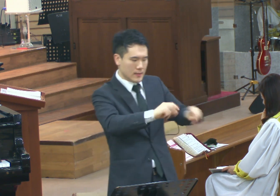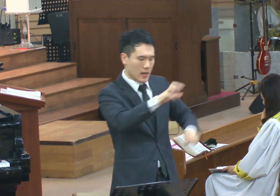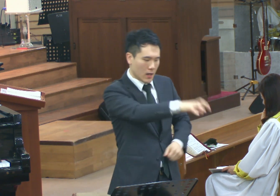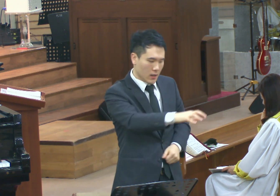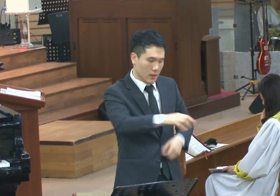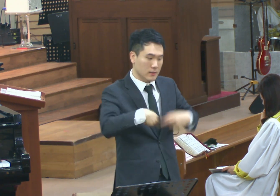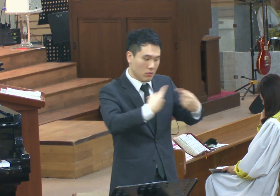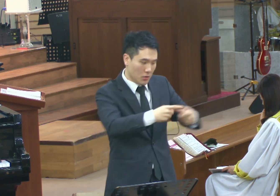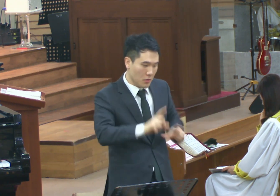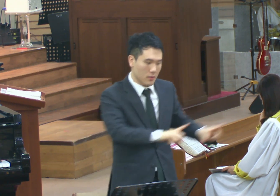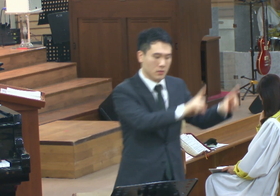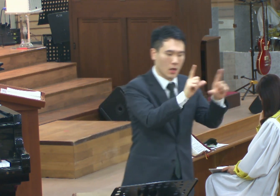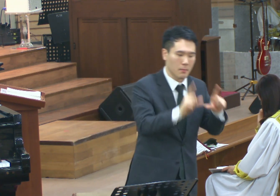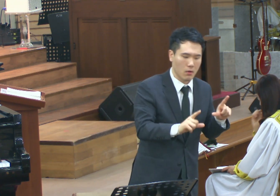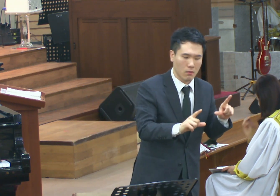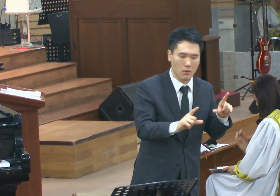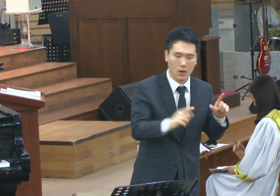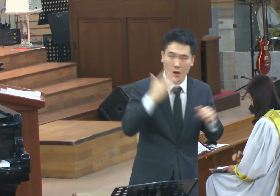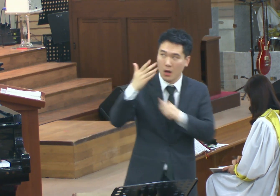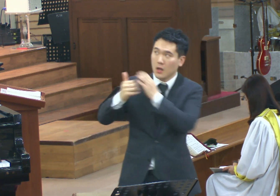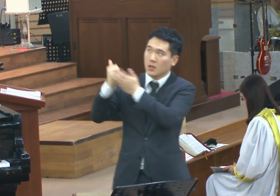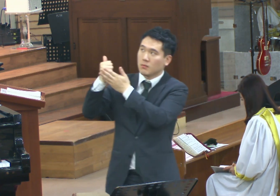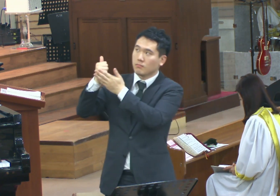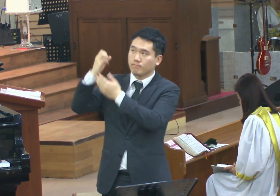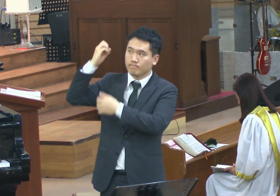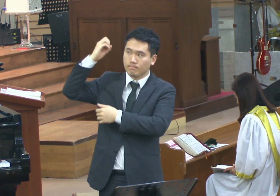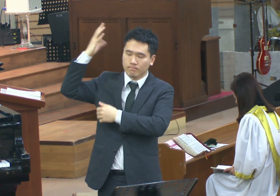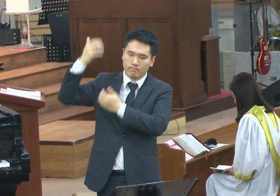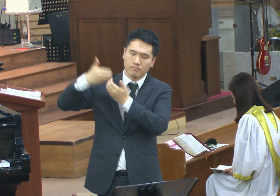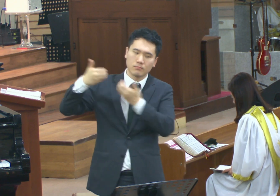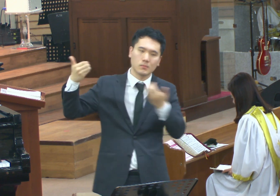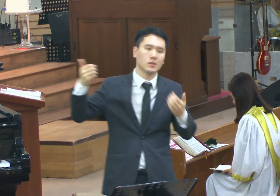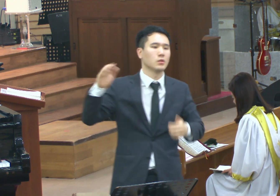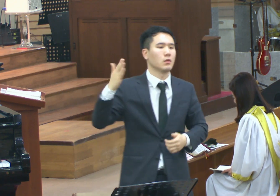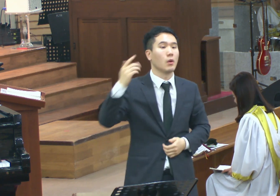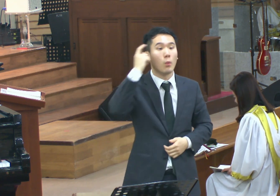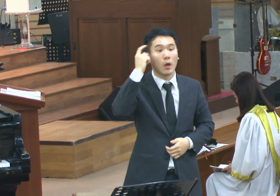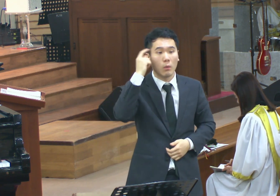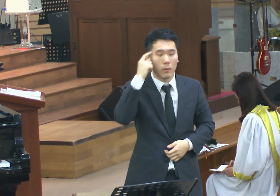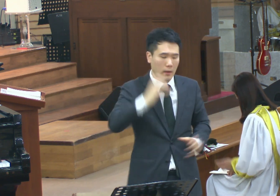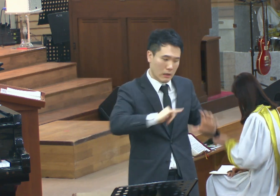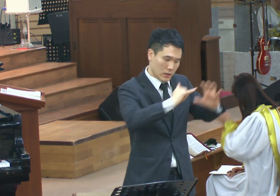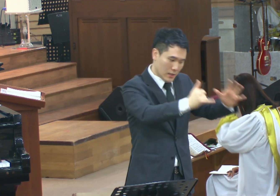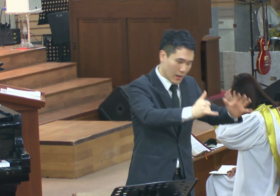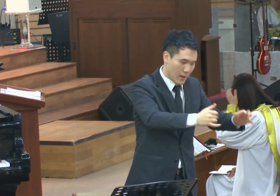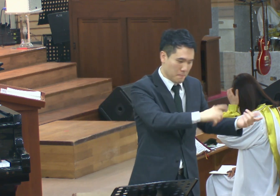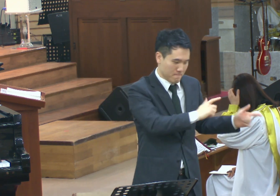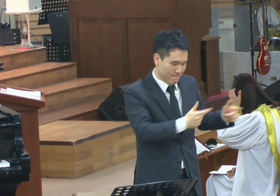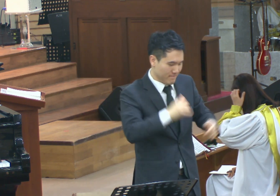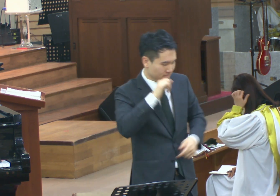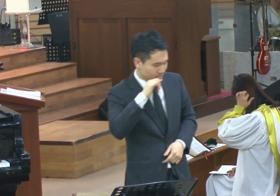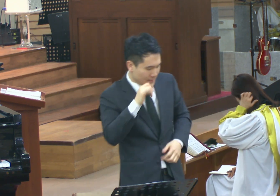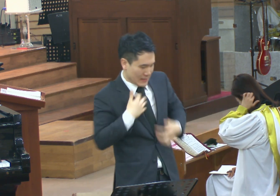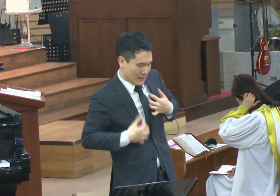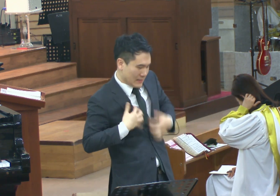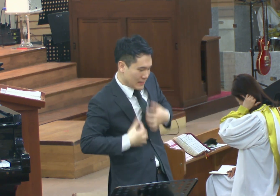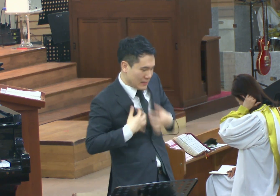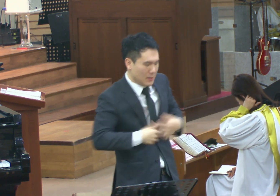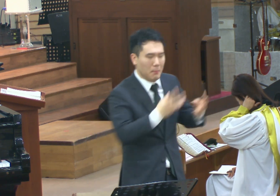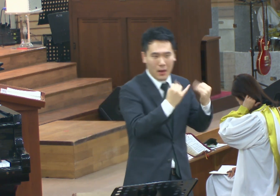왜냐하면 세상에 좋은 것들이 너무 많기 때문에. 그래서 하나님만 섬기라는 말씀을 또 하고 또 한